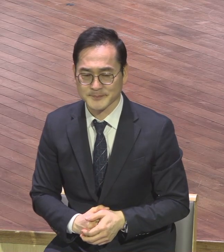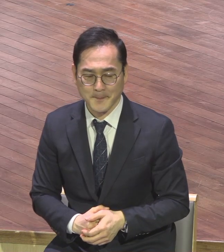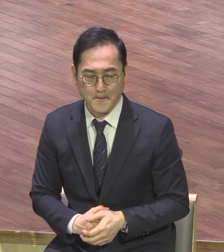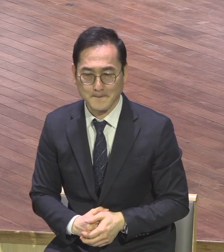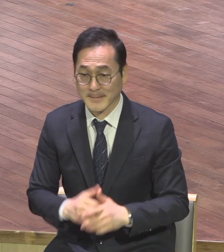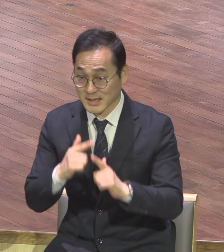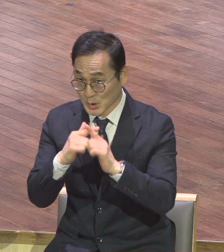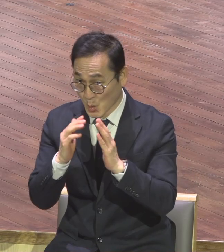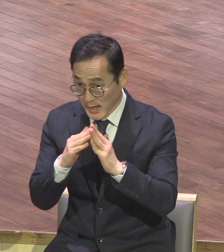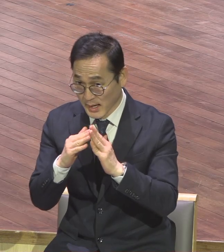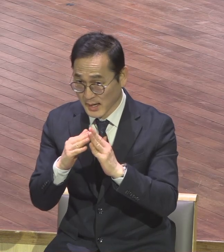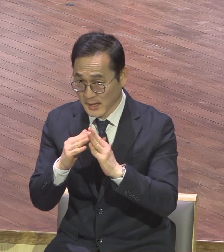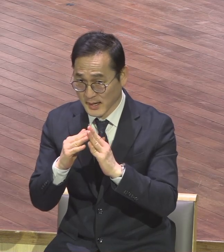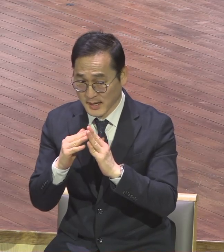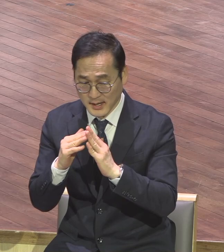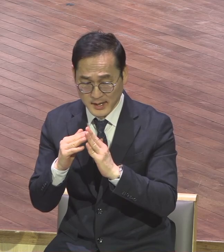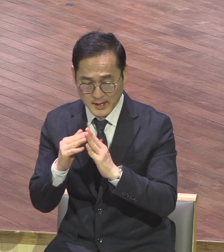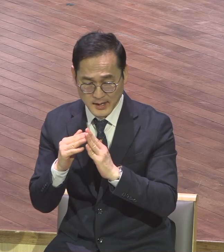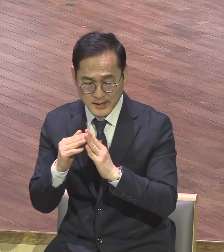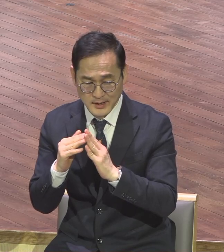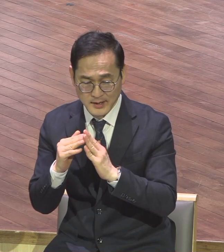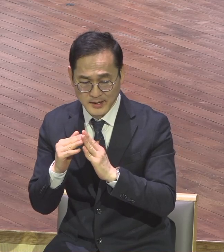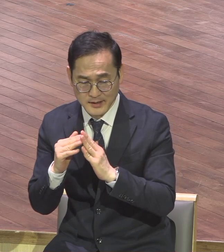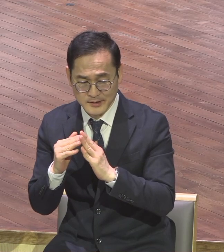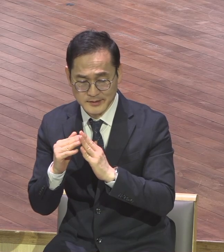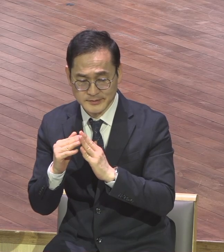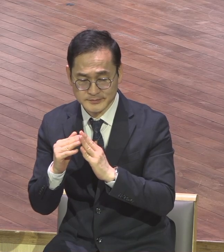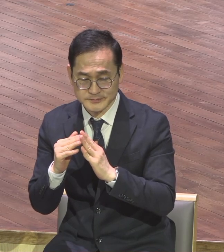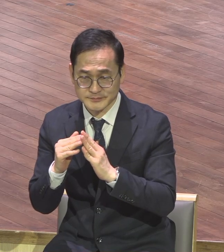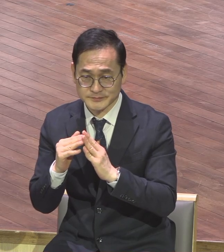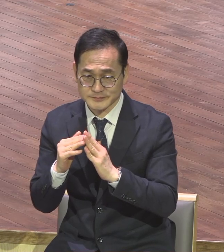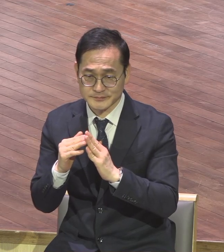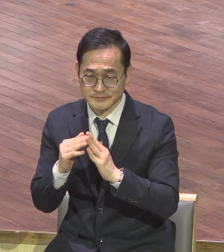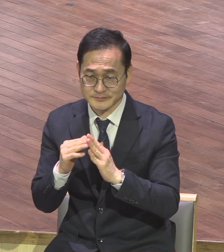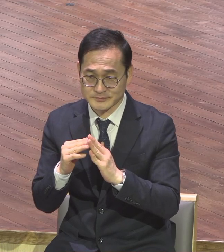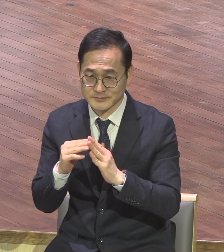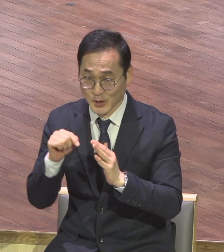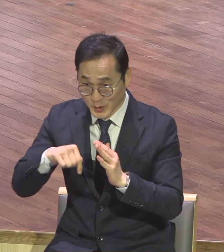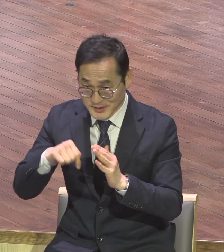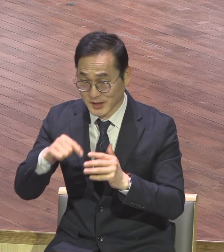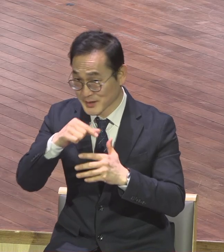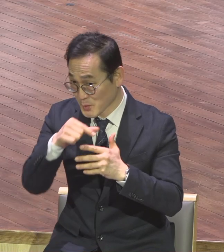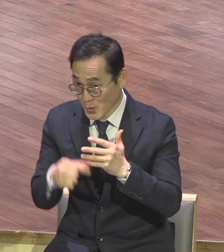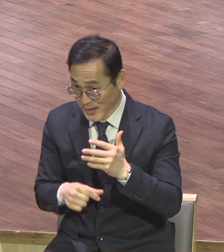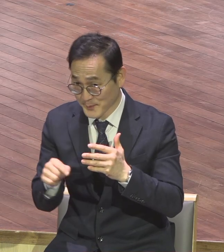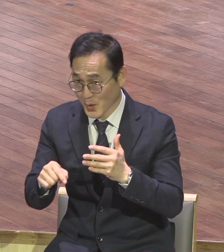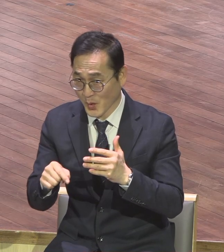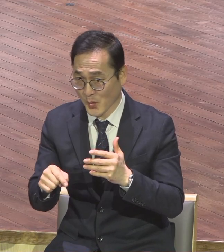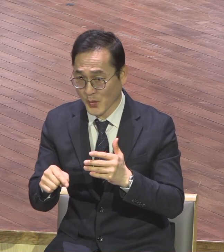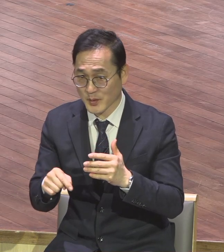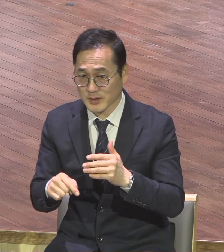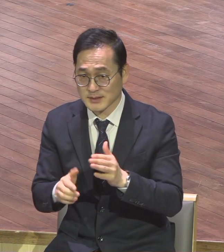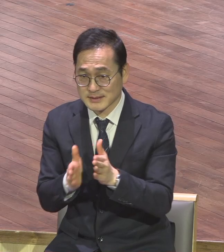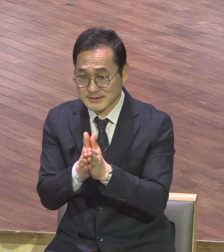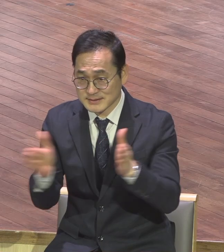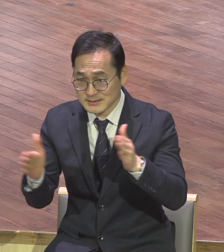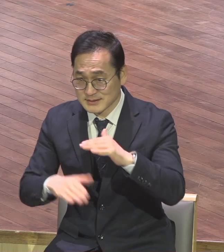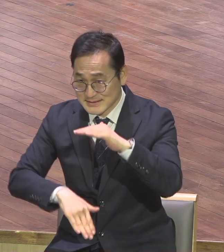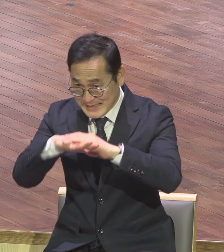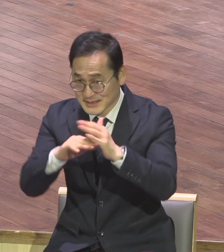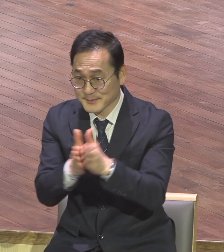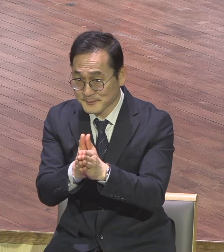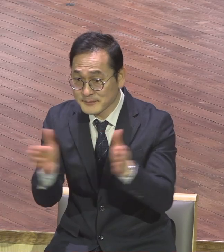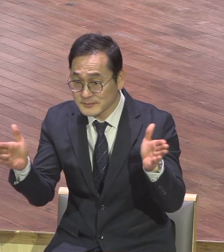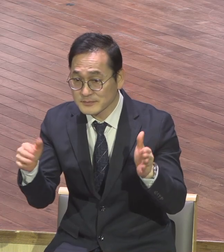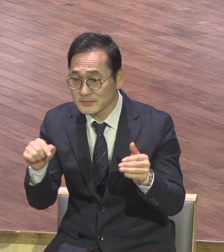지금 교회가 여러분에게 이 기쁨을 말할 수 있도록 장을 열어주고 있습니다. 스타트 만 운동 3인 1조를